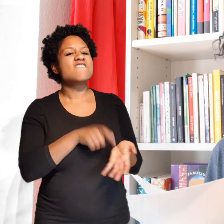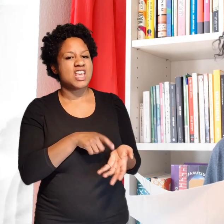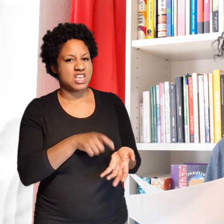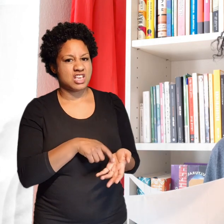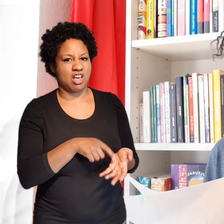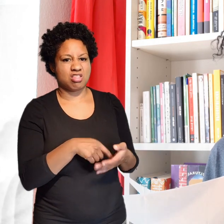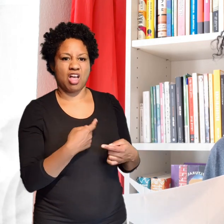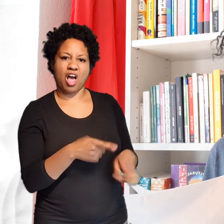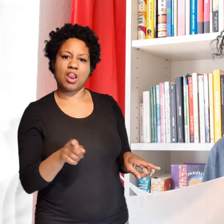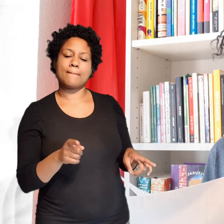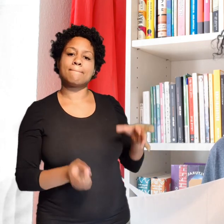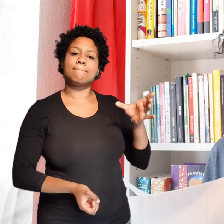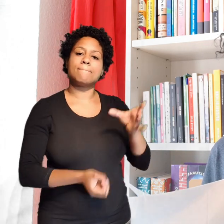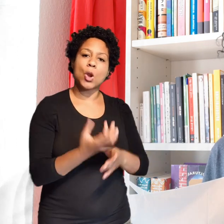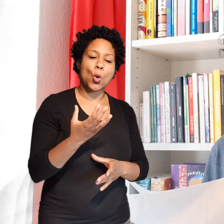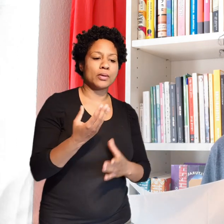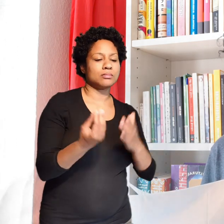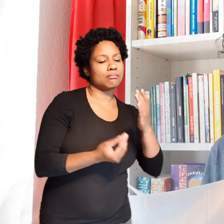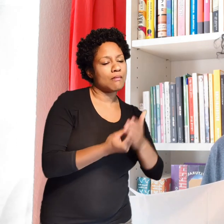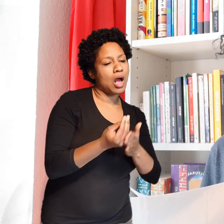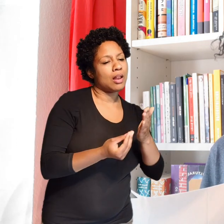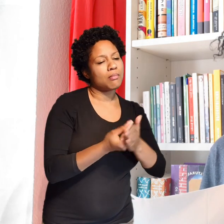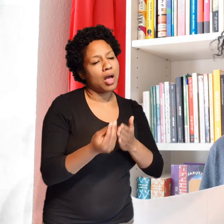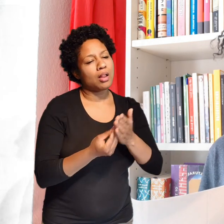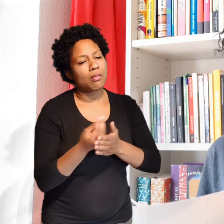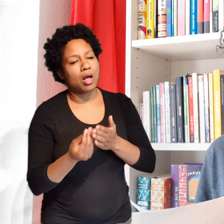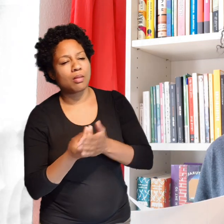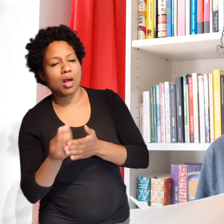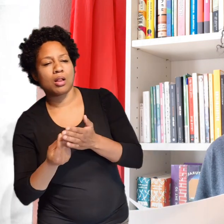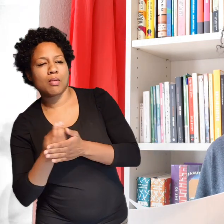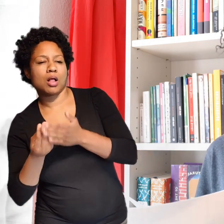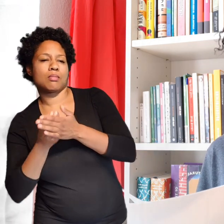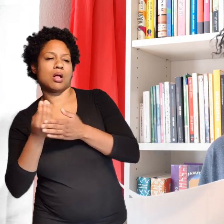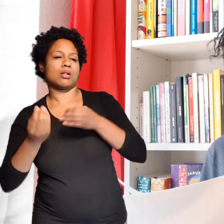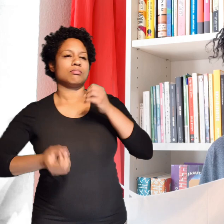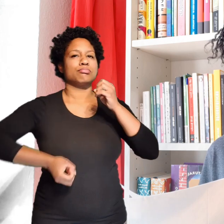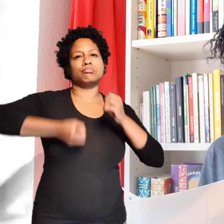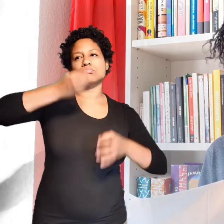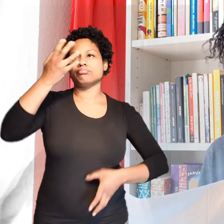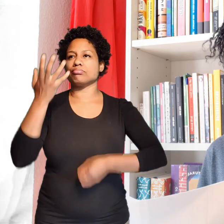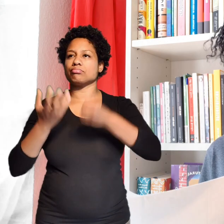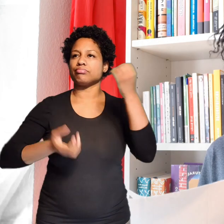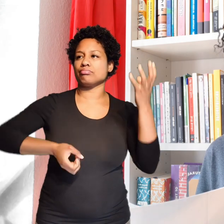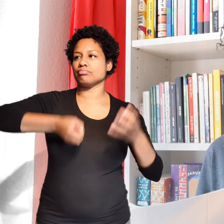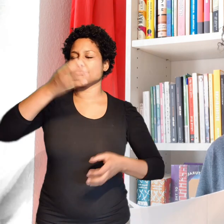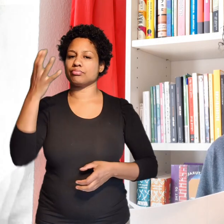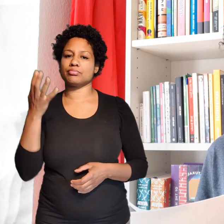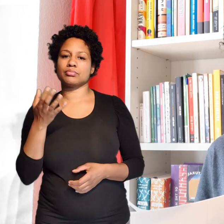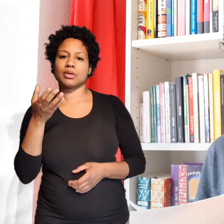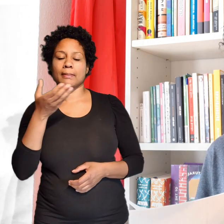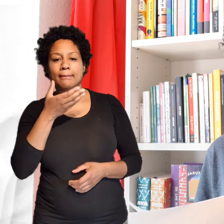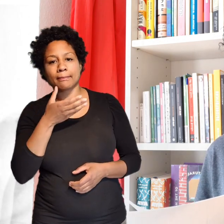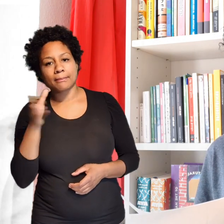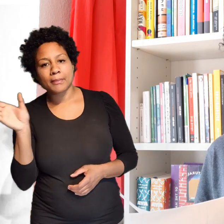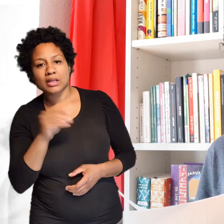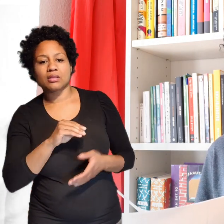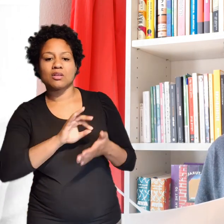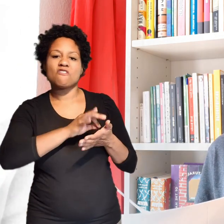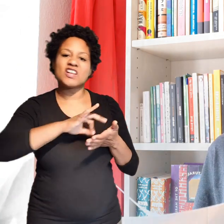Blumen in all ihrer vergänglichen Schönheit zu malen gedenken? Mit Filzstift,